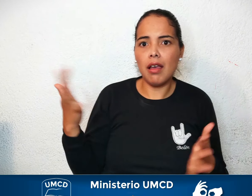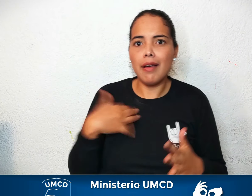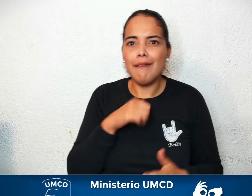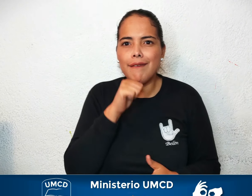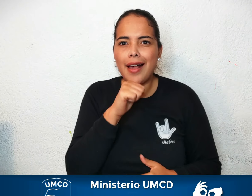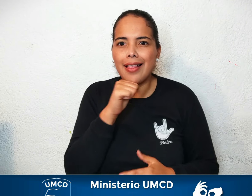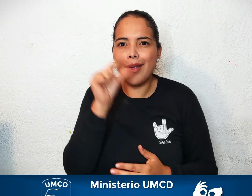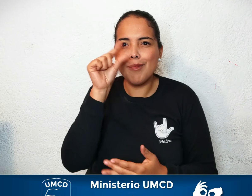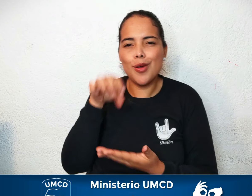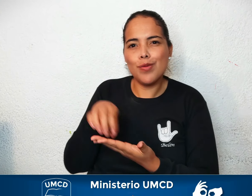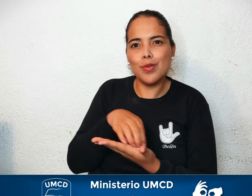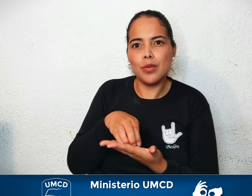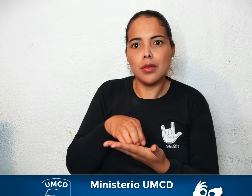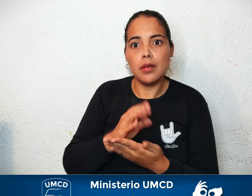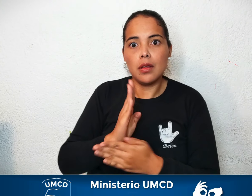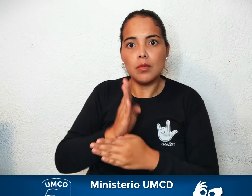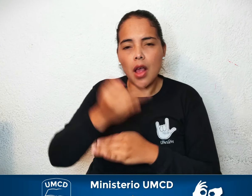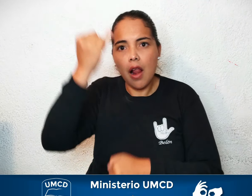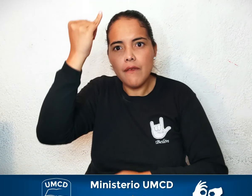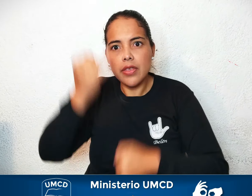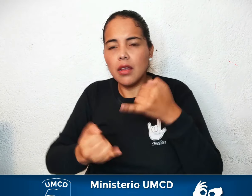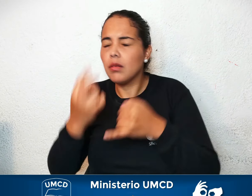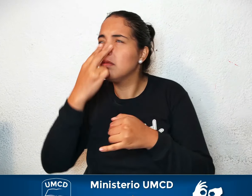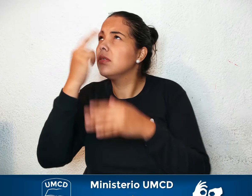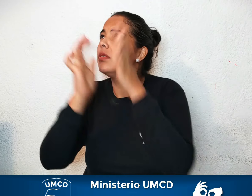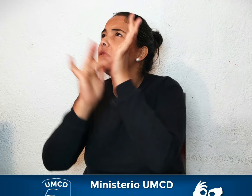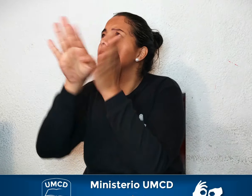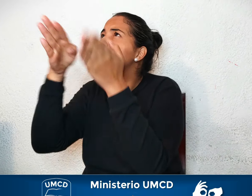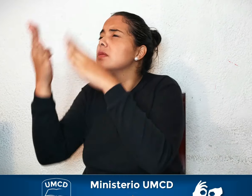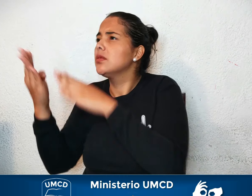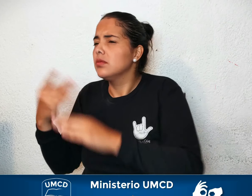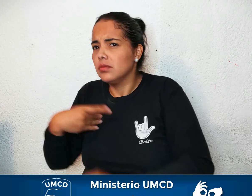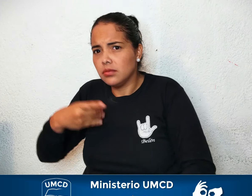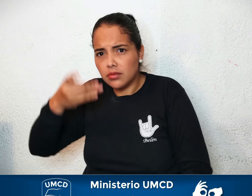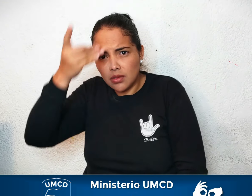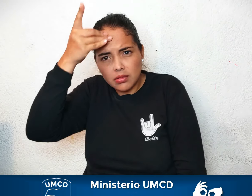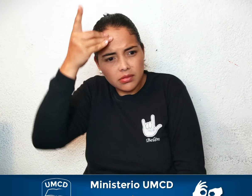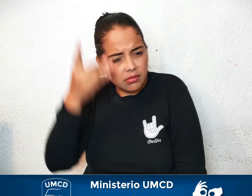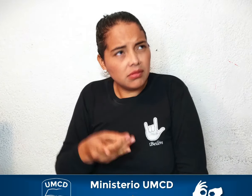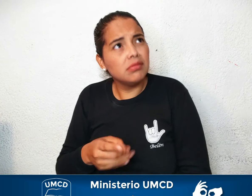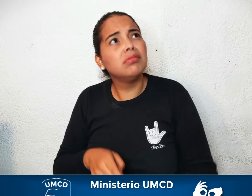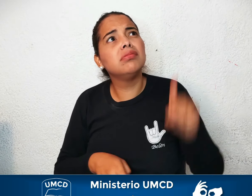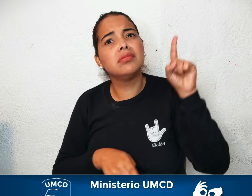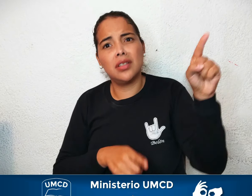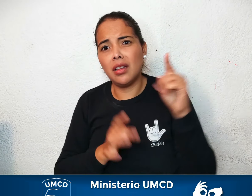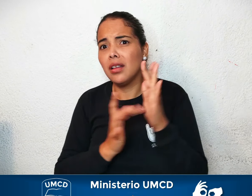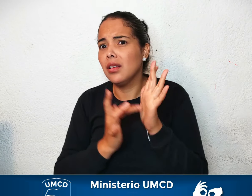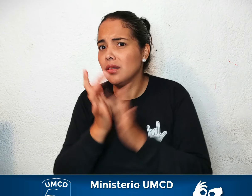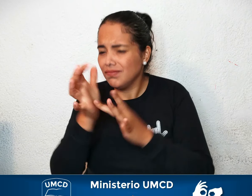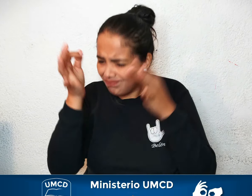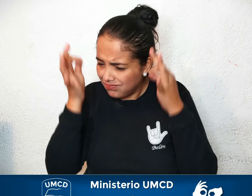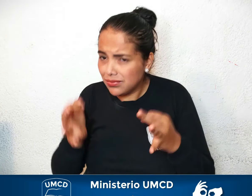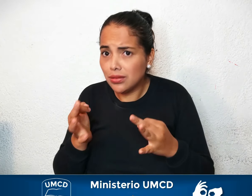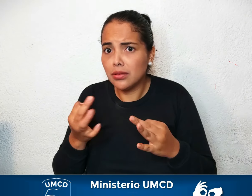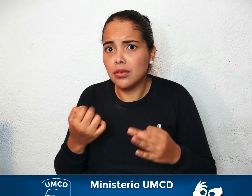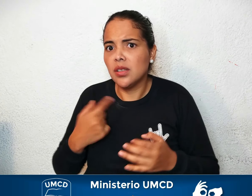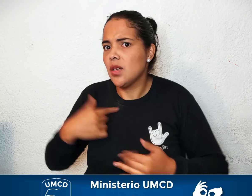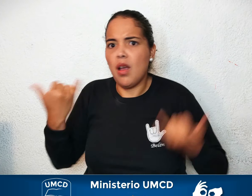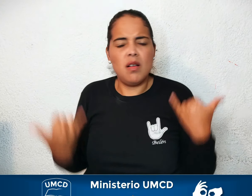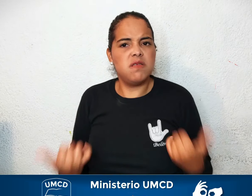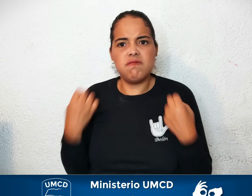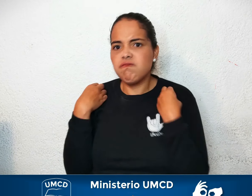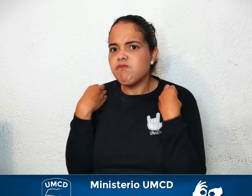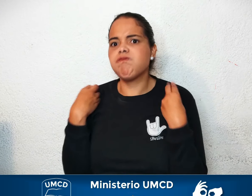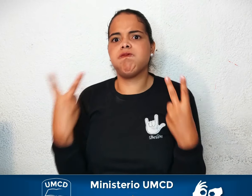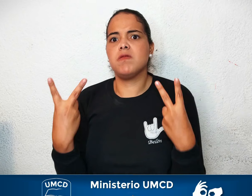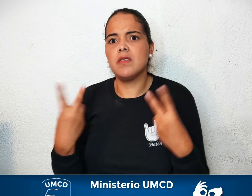este momento tomó acción y transformó la decisión de este hombre, que seguía anteriormente tímidamente